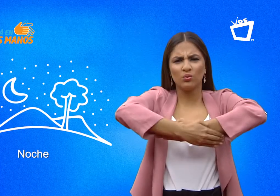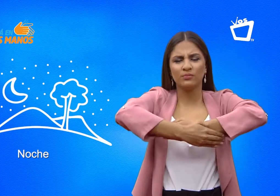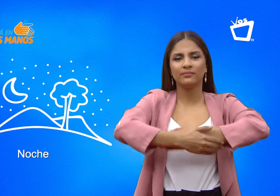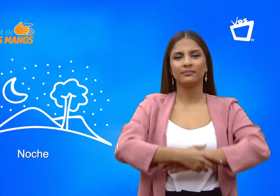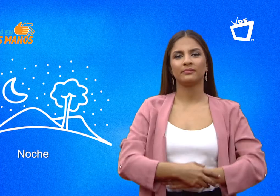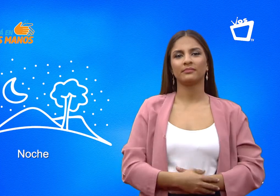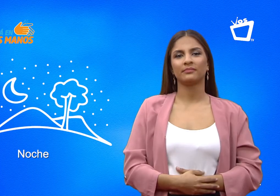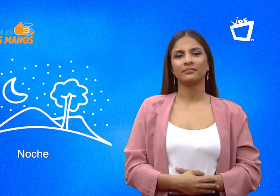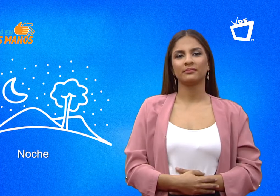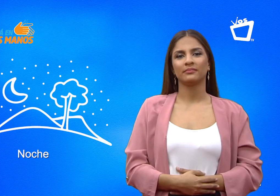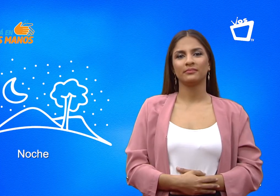Noche.